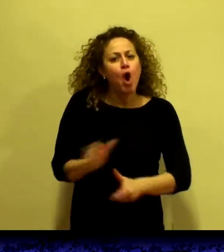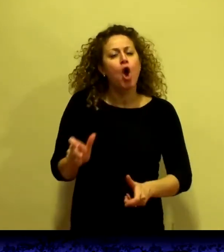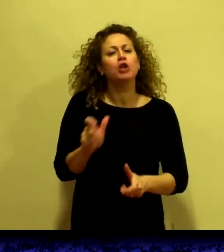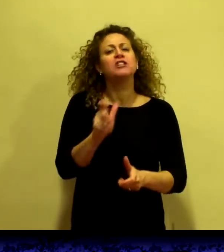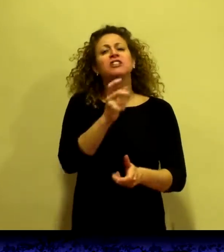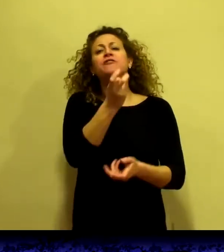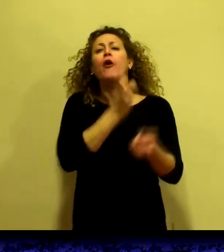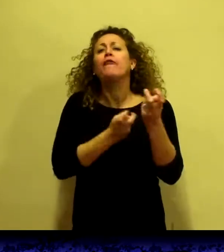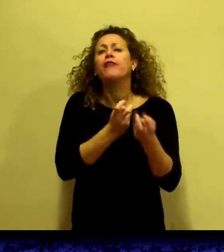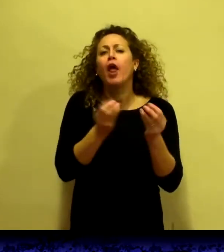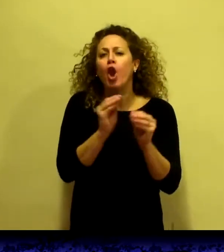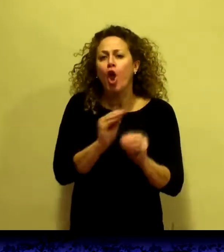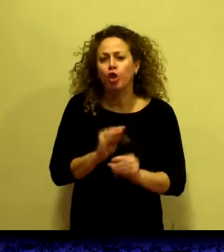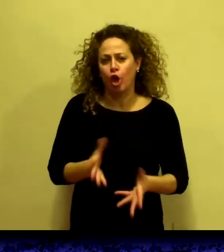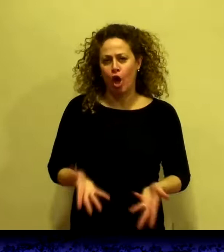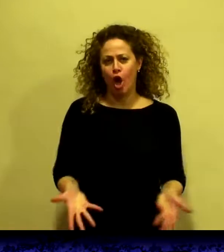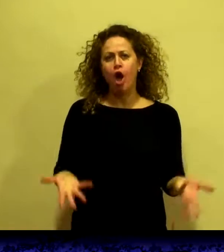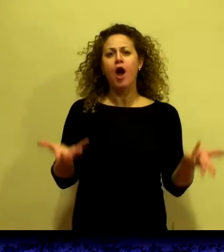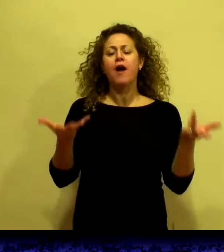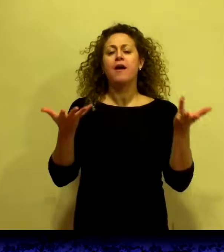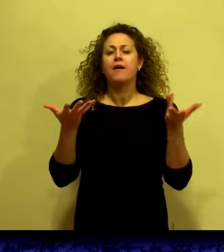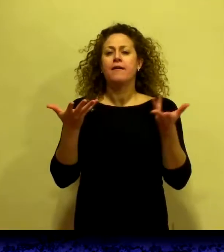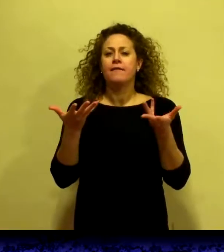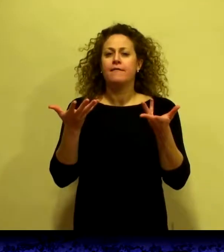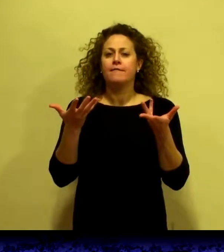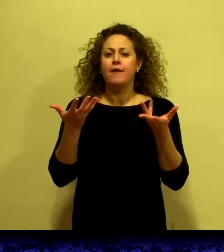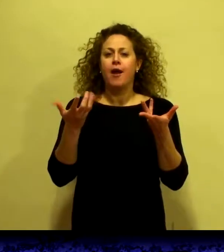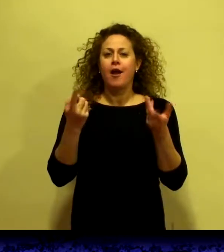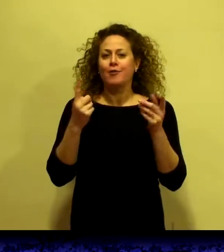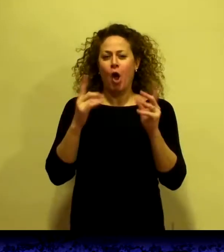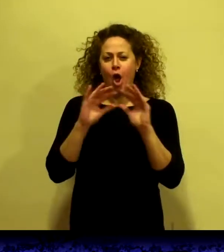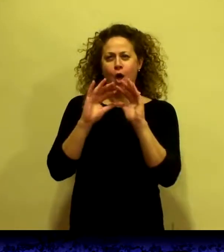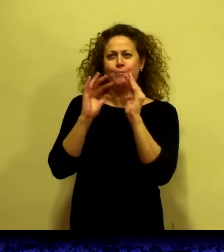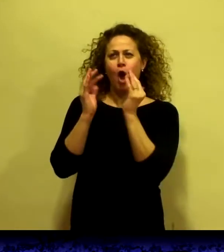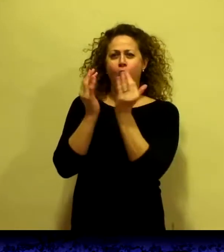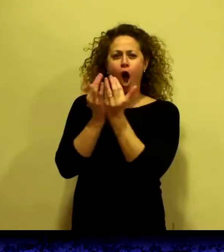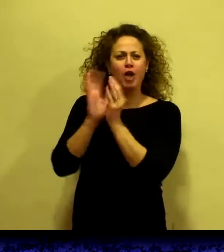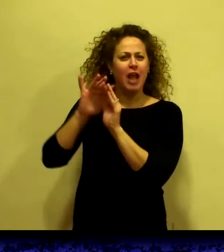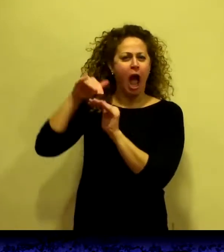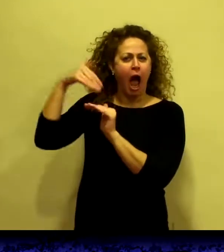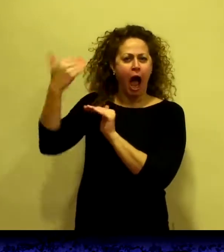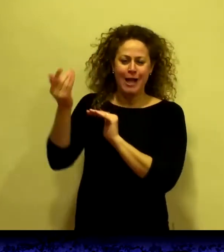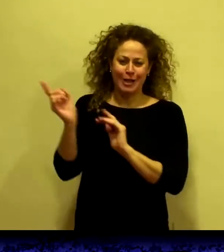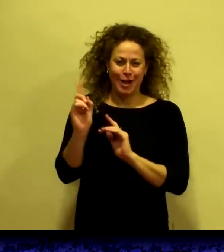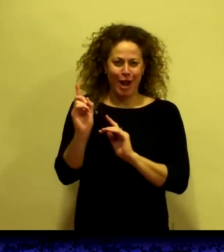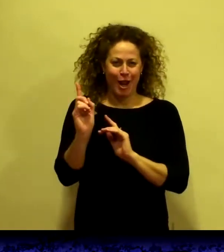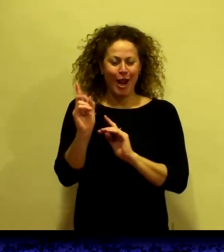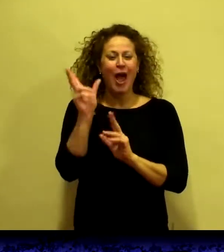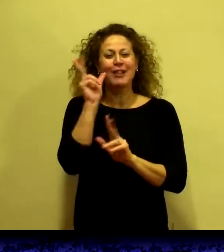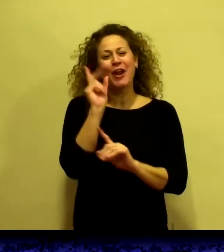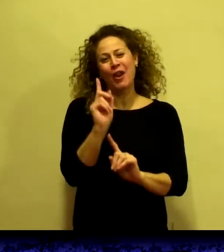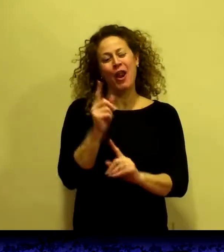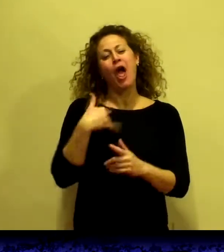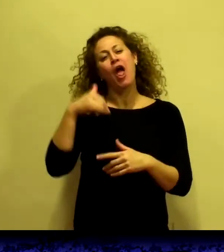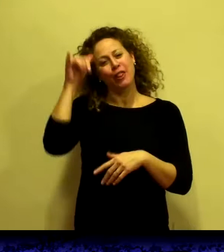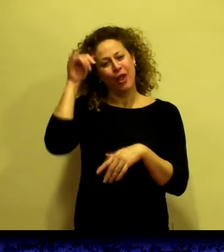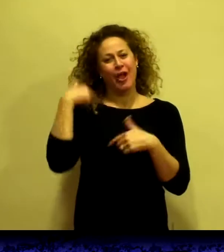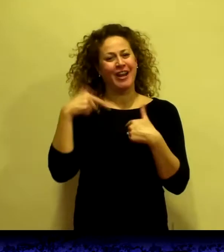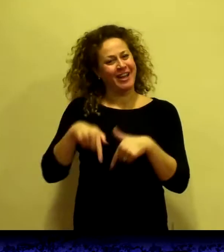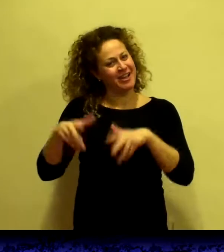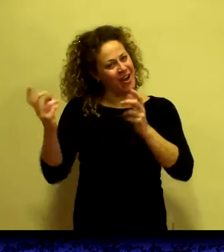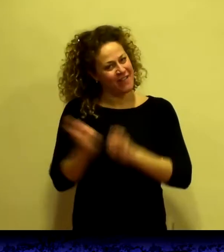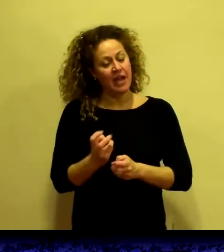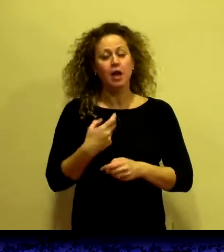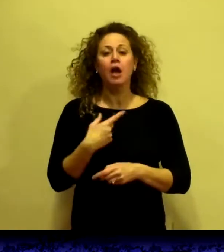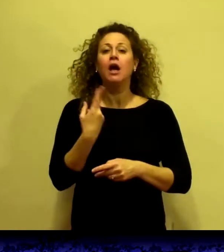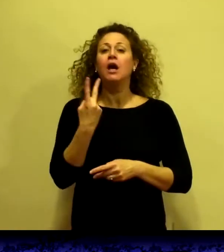veniamo? Da Torino. Nessun del pianeta circostante del sistema solare? No. Okay. Semplicemente da Torino. Ma siamo due